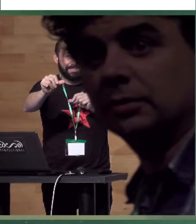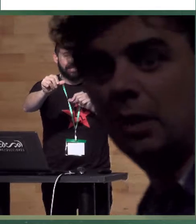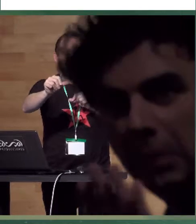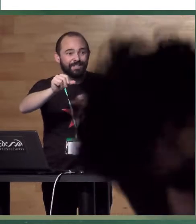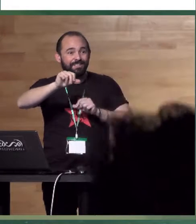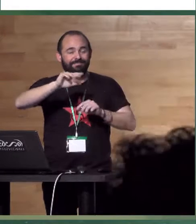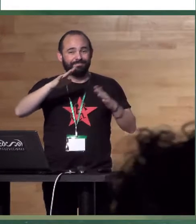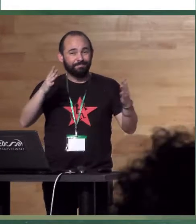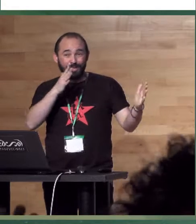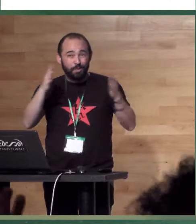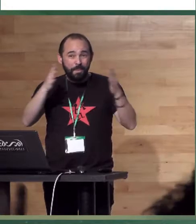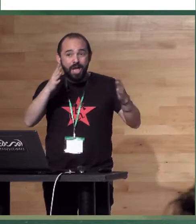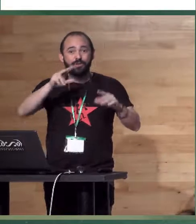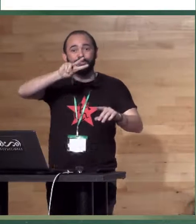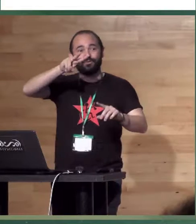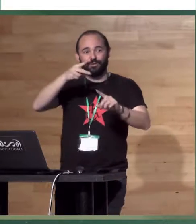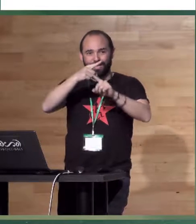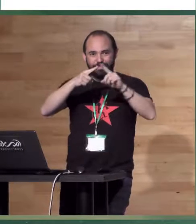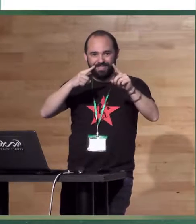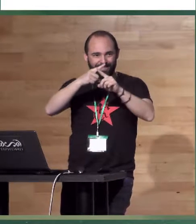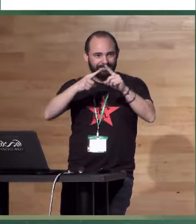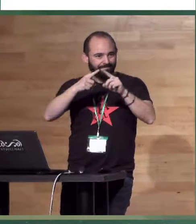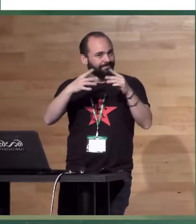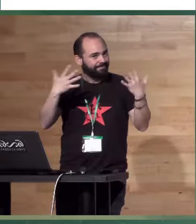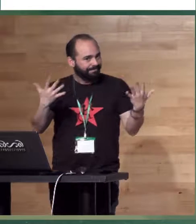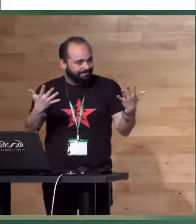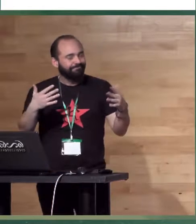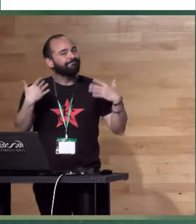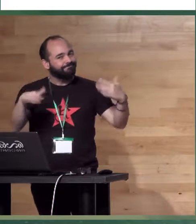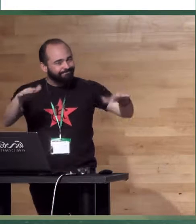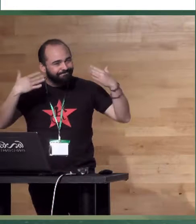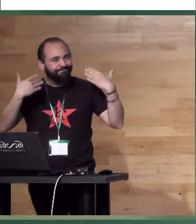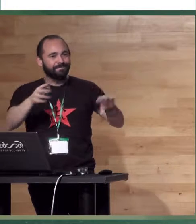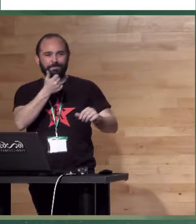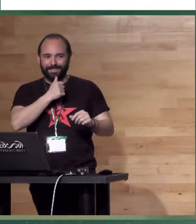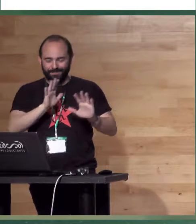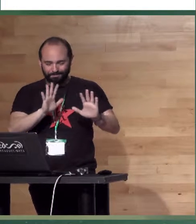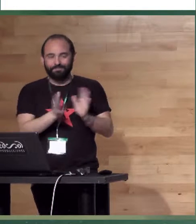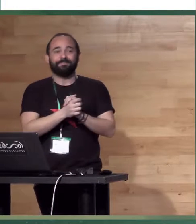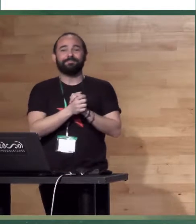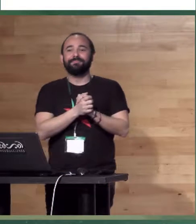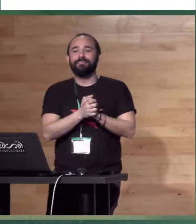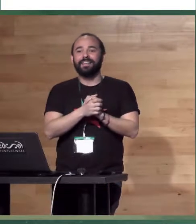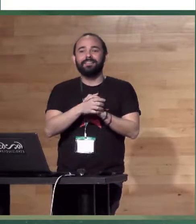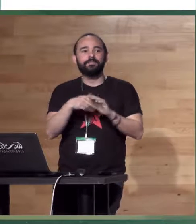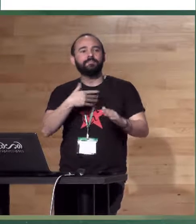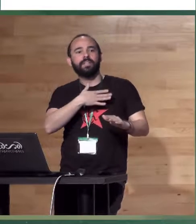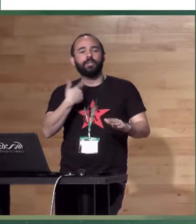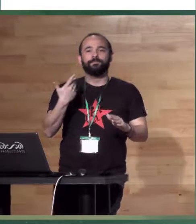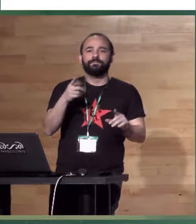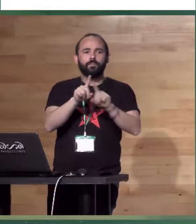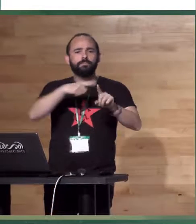Ahora, a partir de ahora, más o menos, tenemos 2 horas y media, mucho tiempo, hay que tener